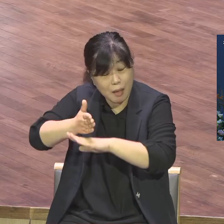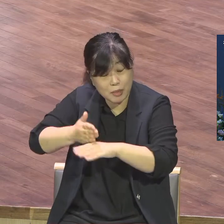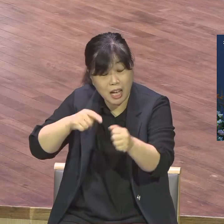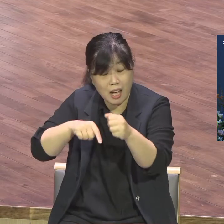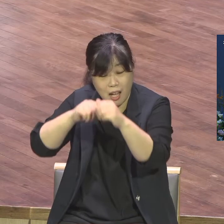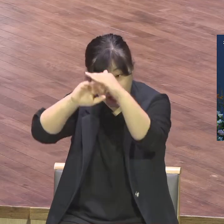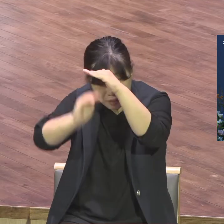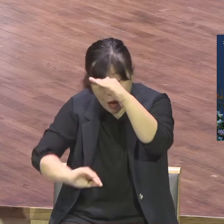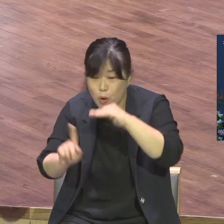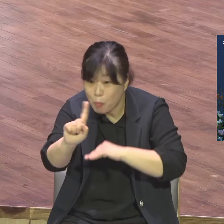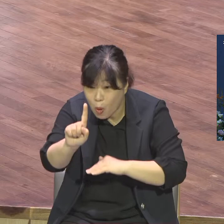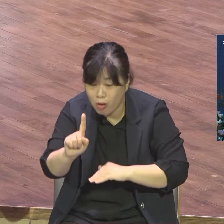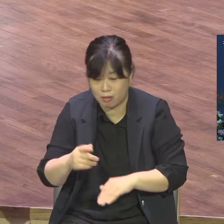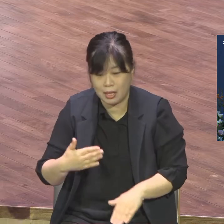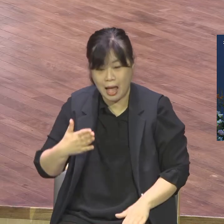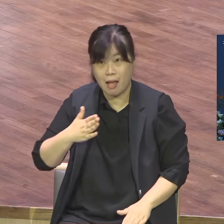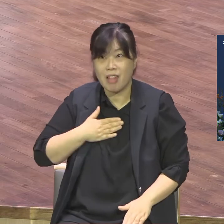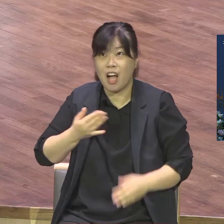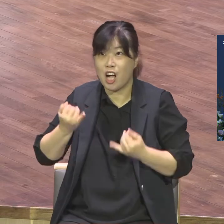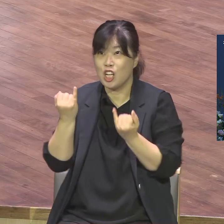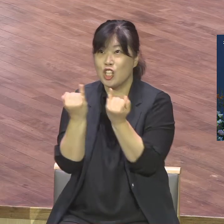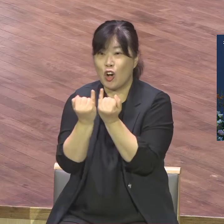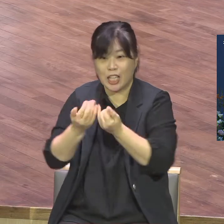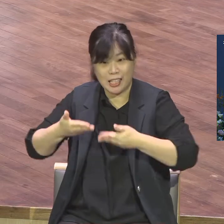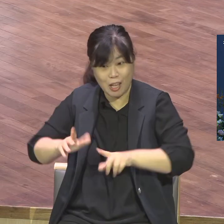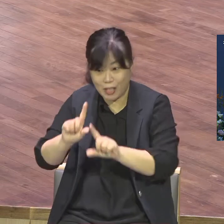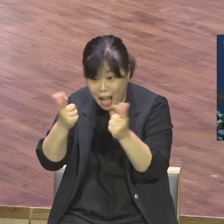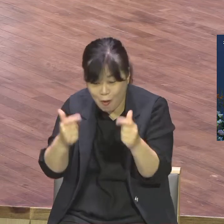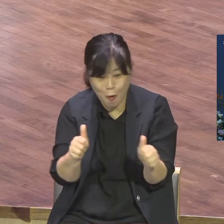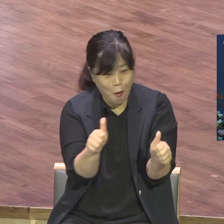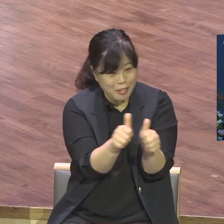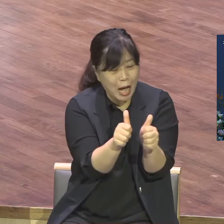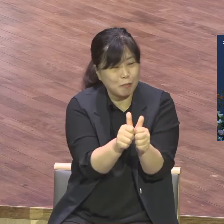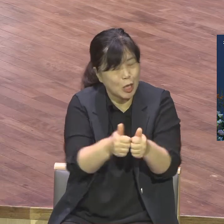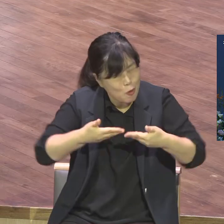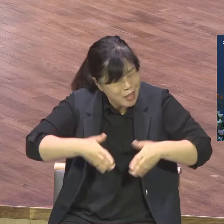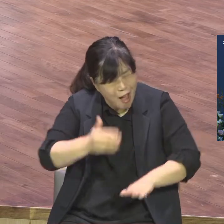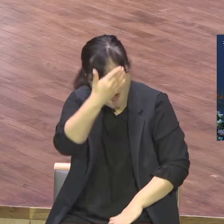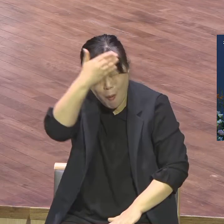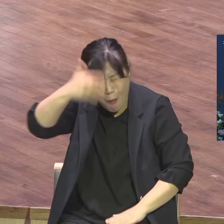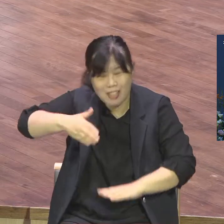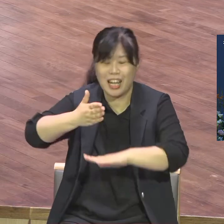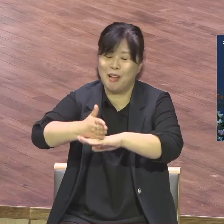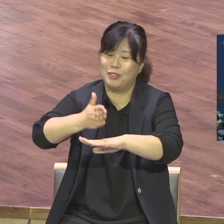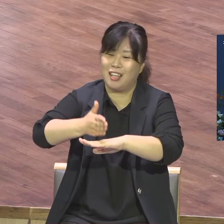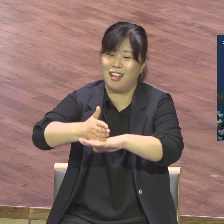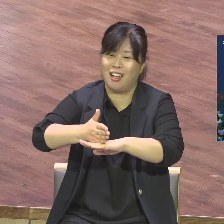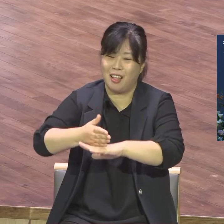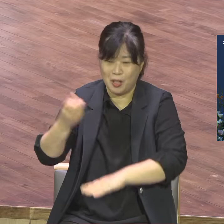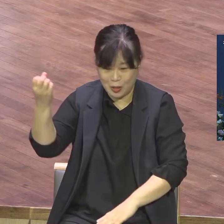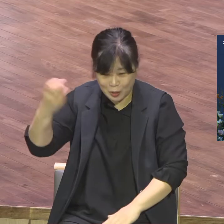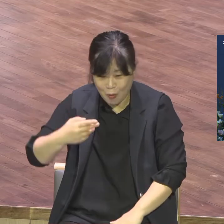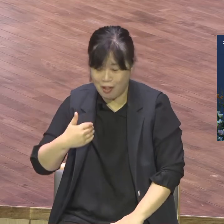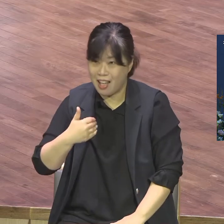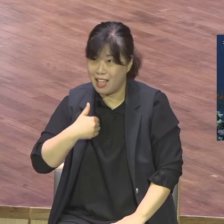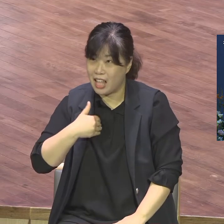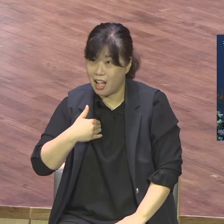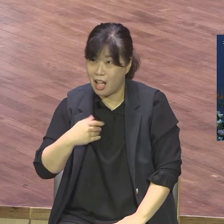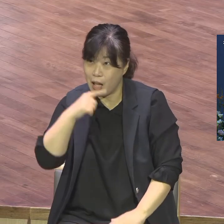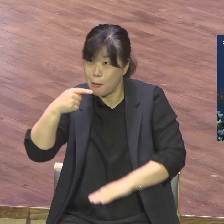이방인으로 태어나지 않게 하신 것 감사합니다. 그렇게 기도 제목이었습니다. 그렇게 하루 기도를 그렇게